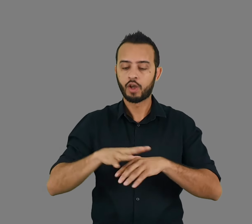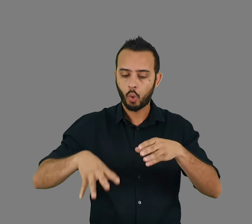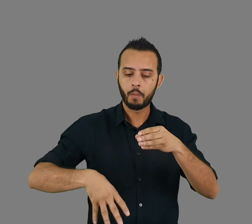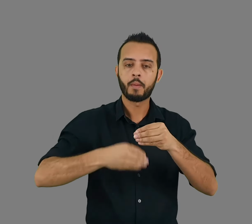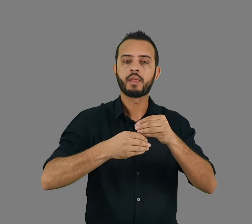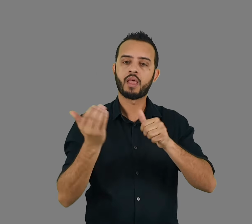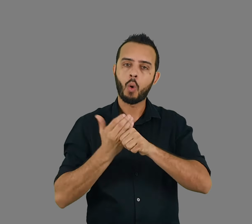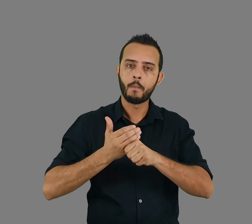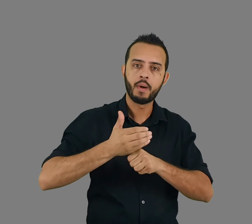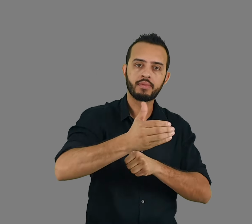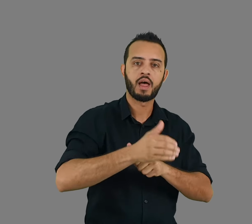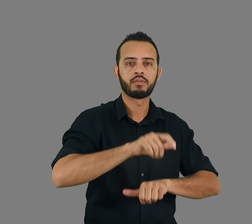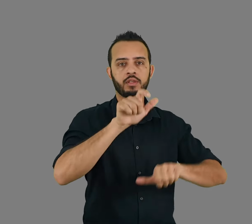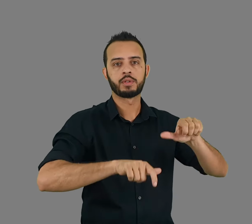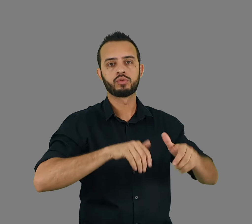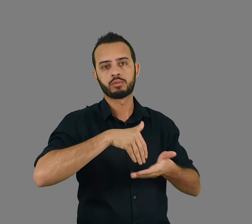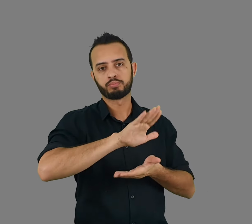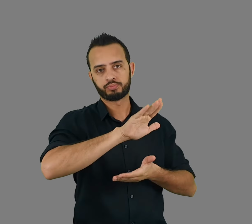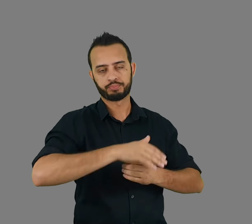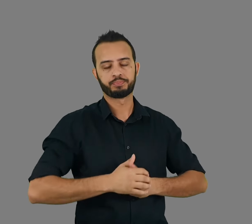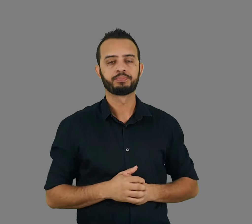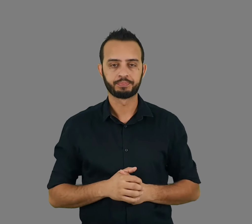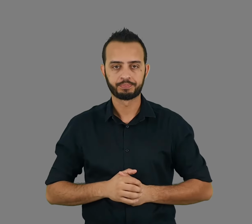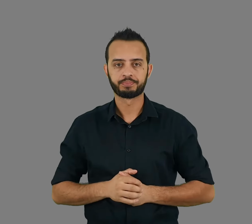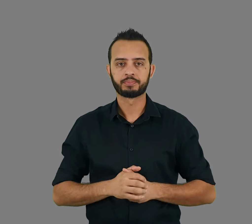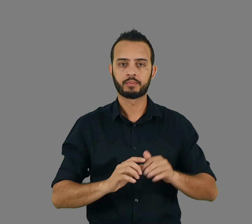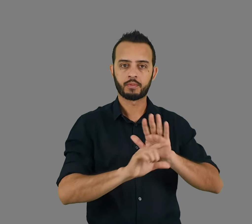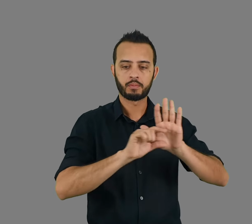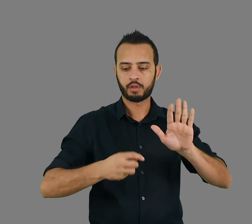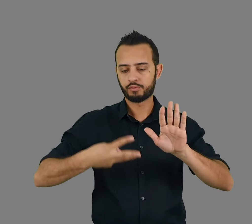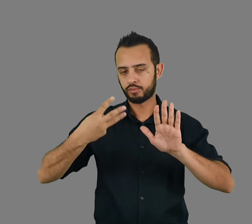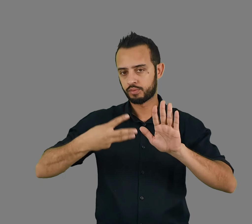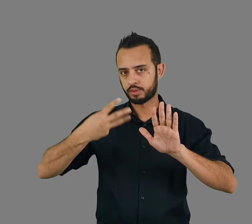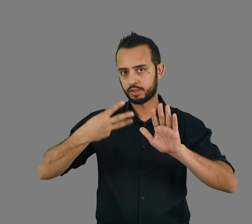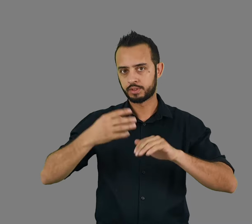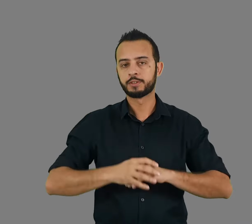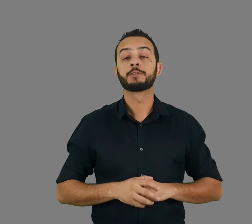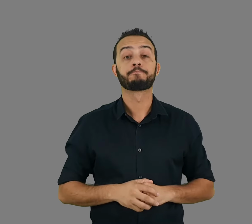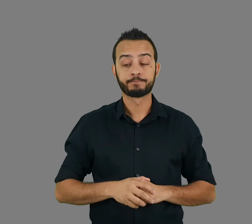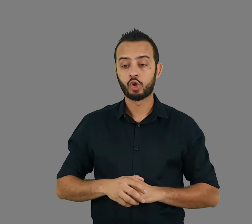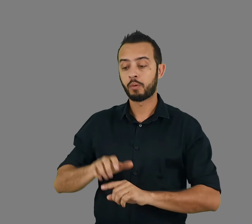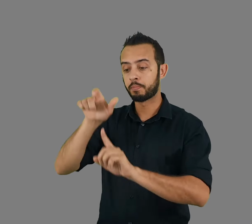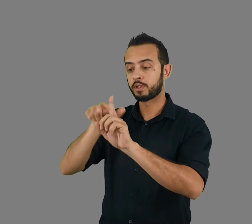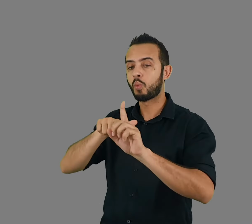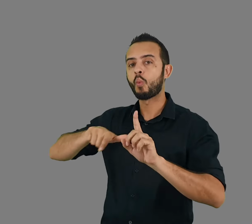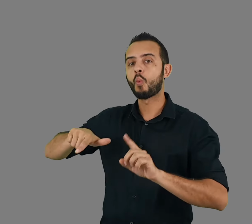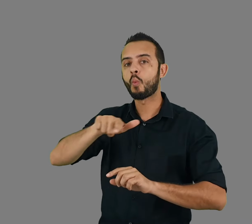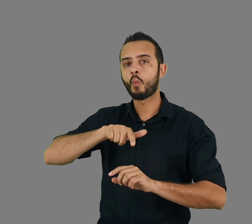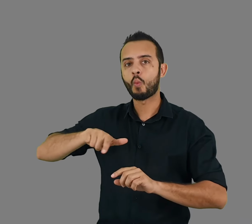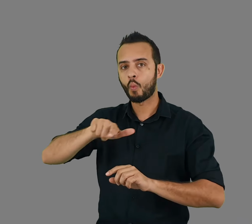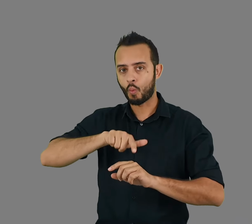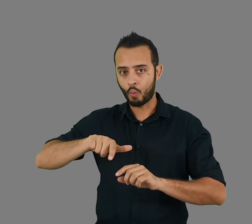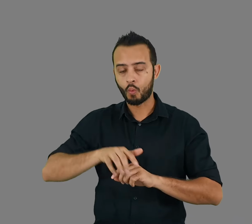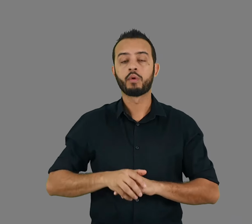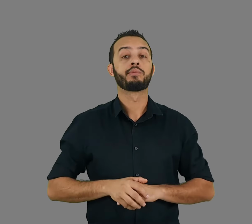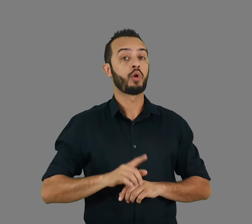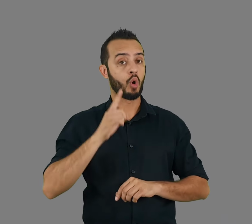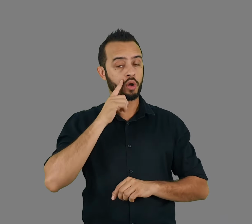dos renunciantes. Parágrafo 3º. Havendo vacância simultânea dos cargos de presidente,